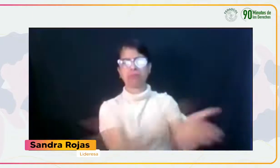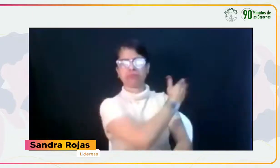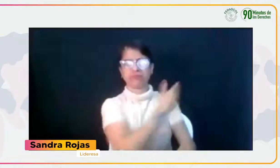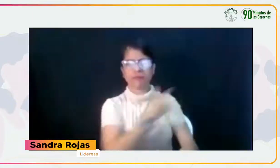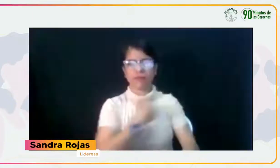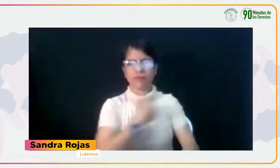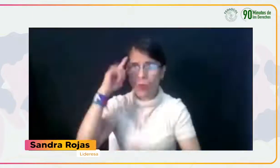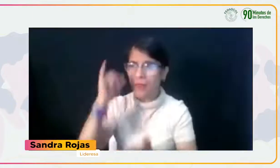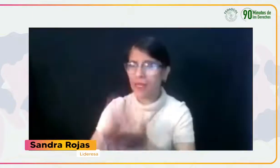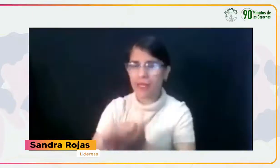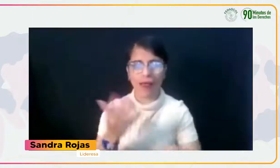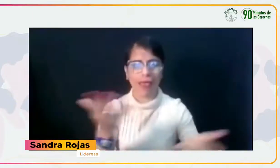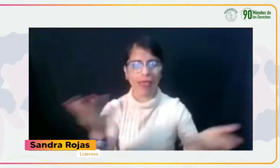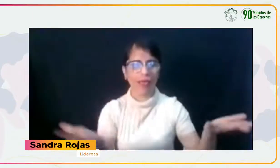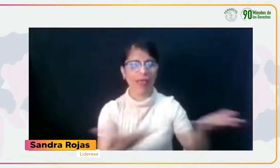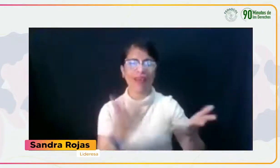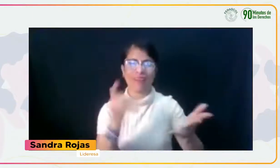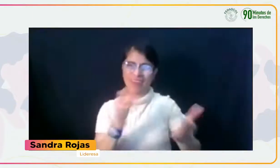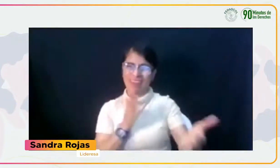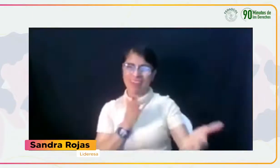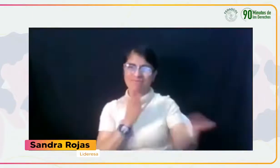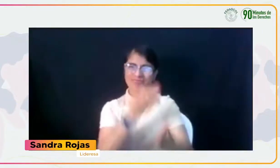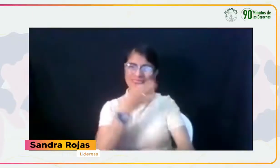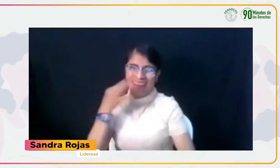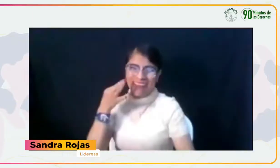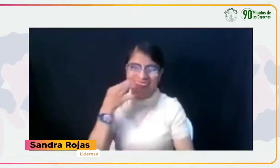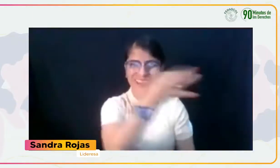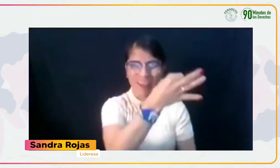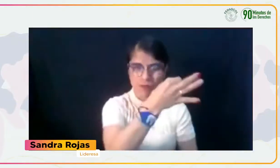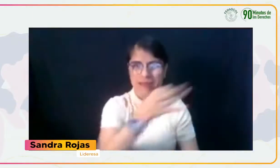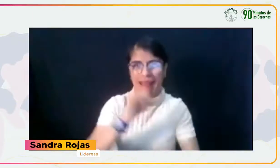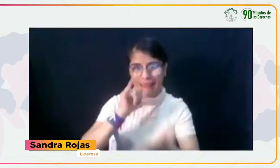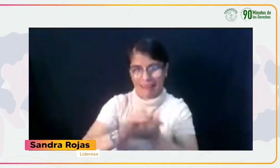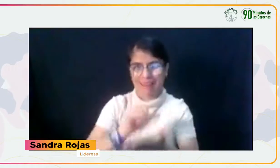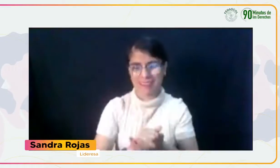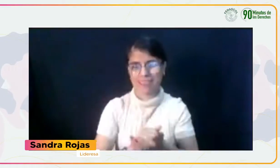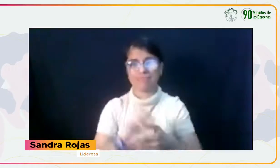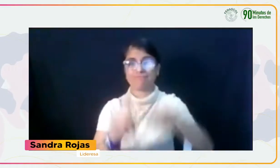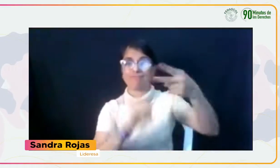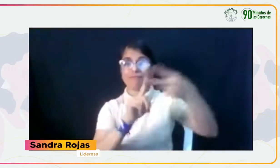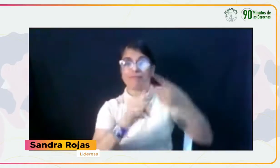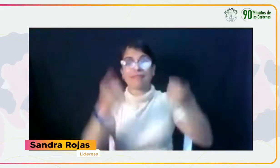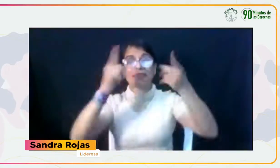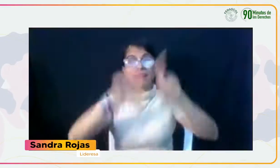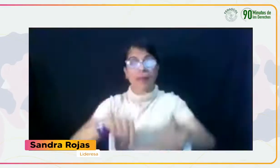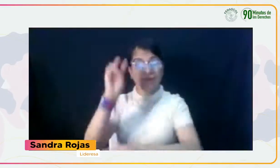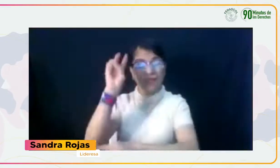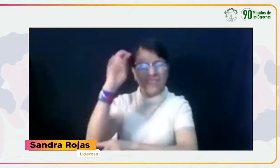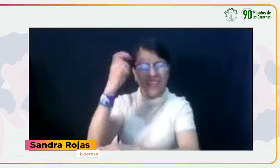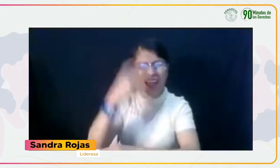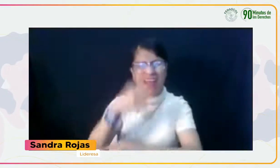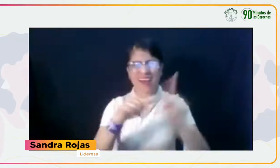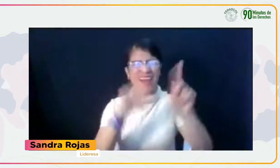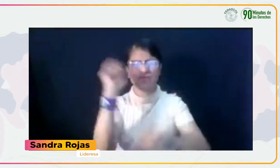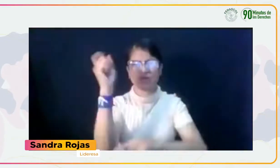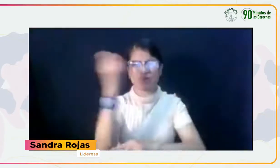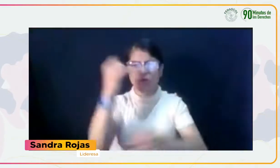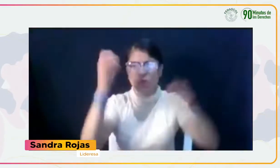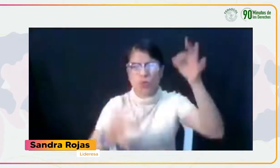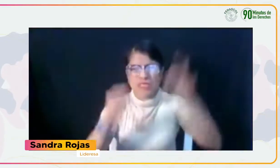Entonces, y sexista, que incluso no cree lo que la mujer está diciendo, y cuando la mujer va a denunciar y creen que no es cierto. Por ejemplo,